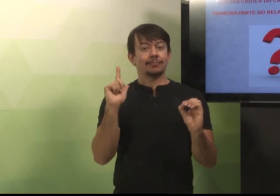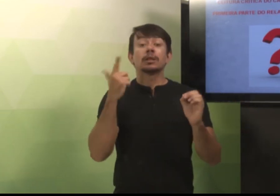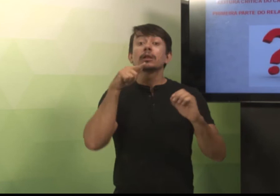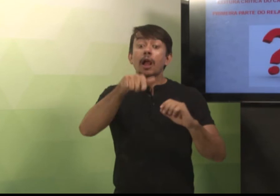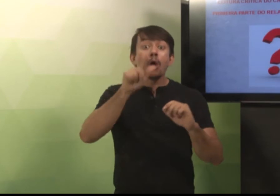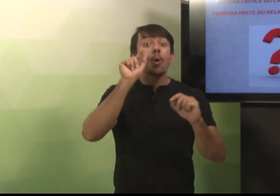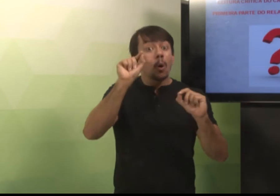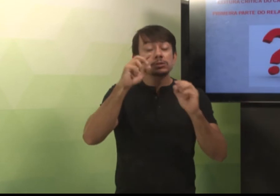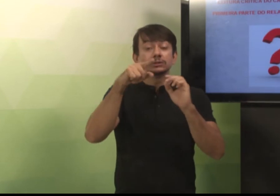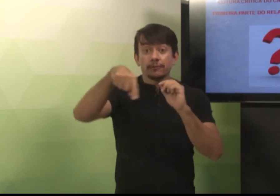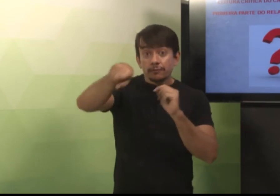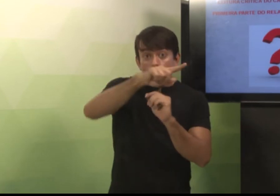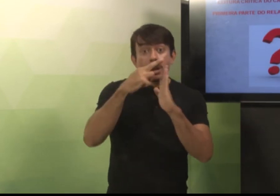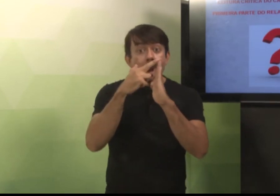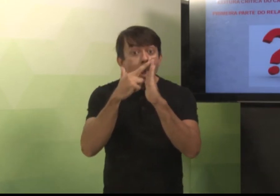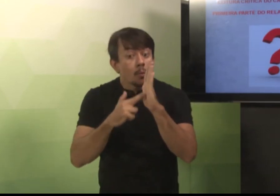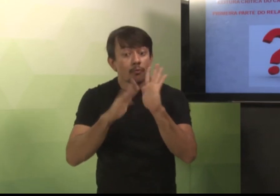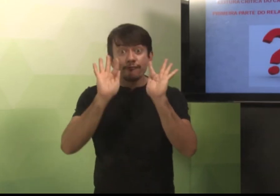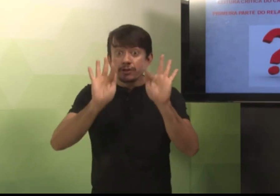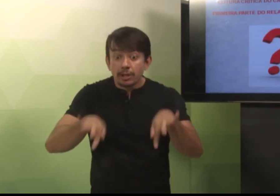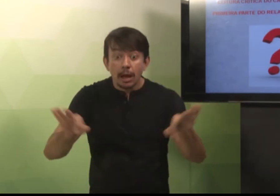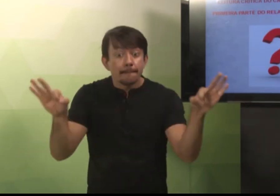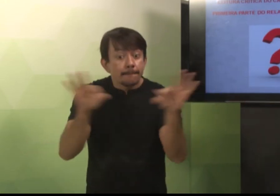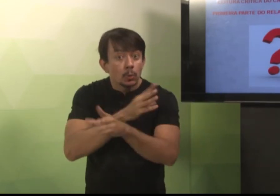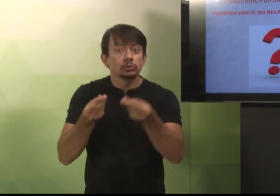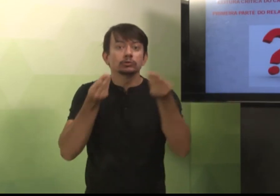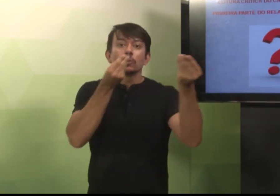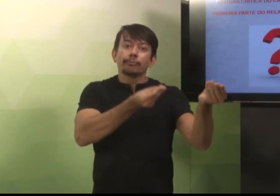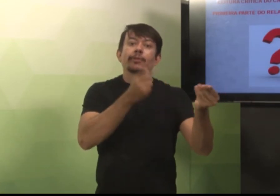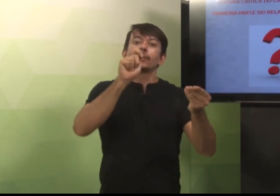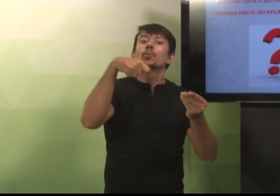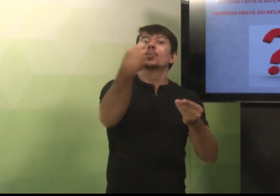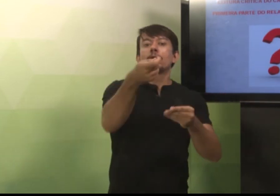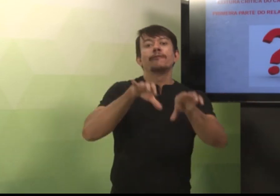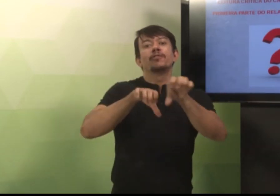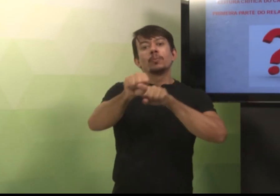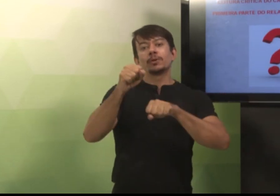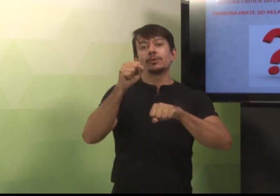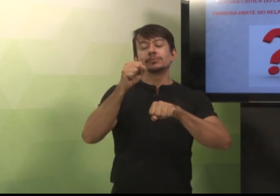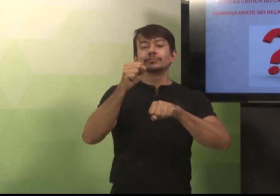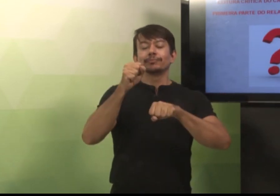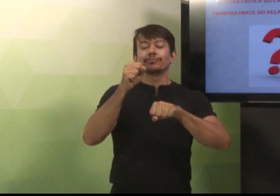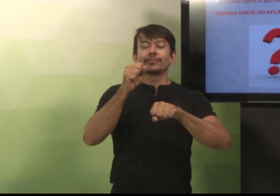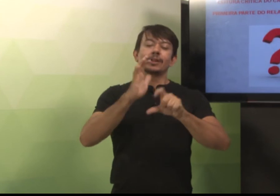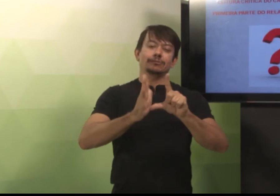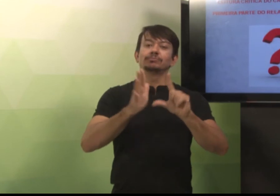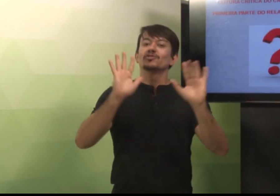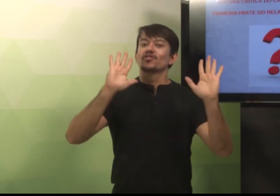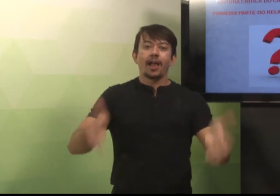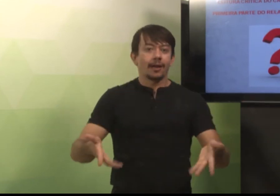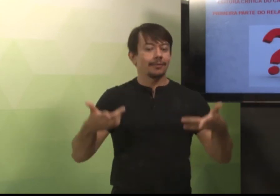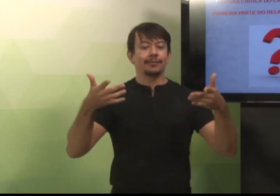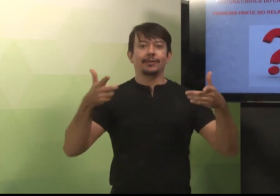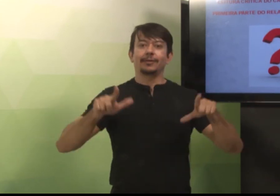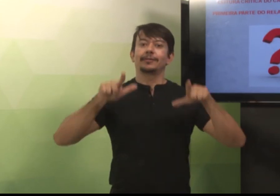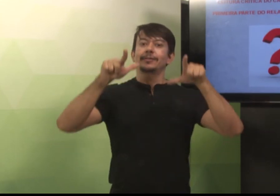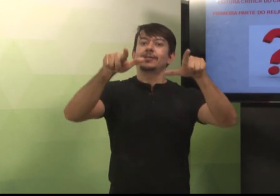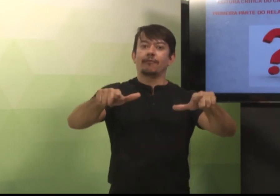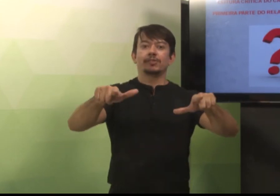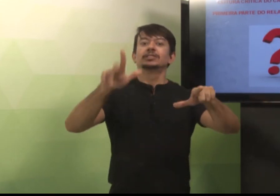não, dependência, não tem nada disso. Vocês, finalizando o relatório, vão entregá-lo e